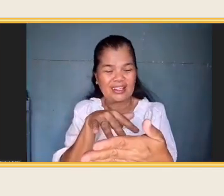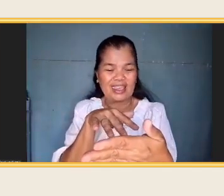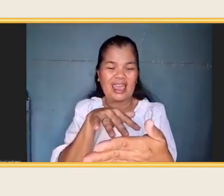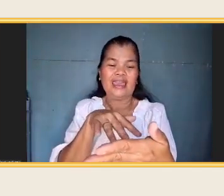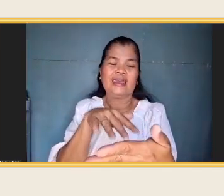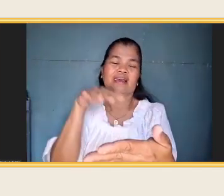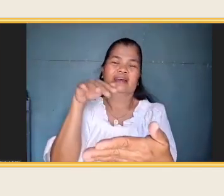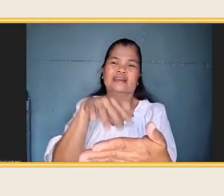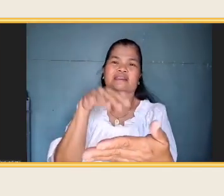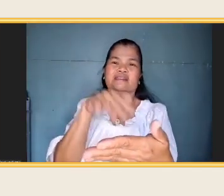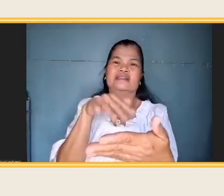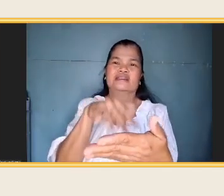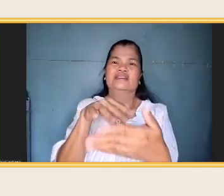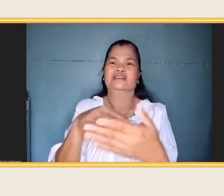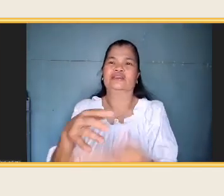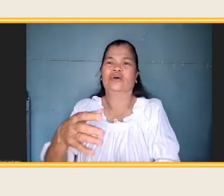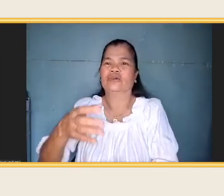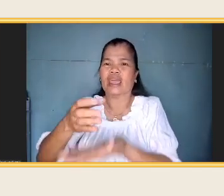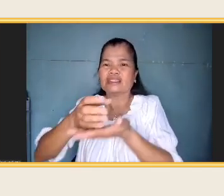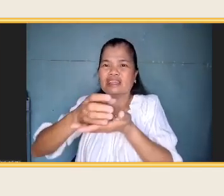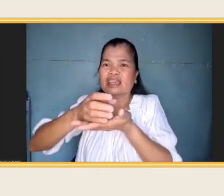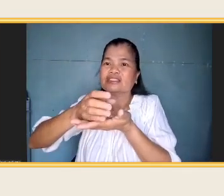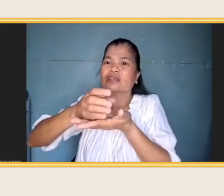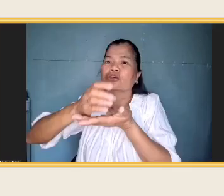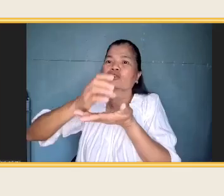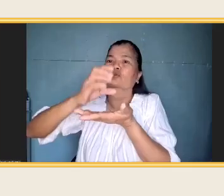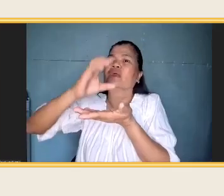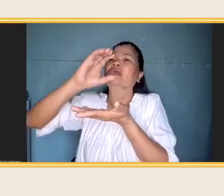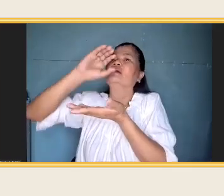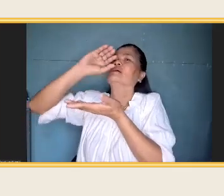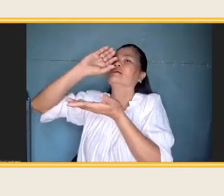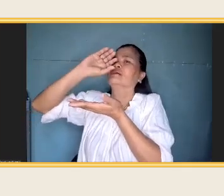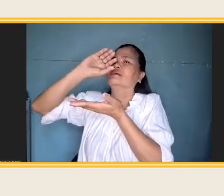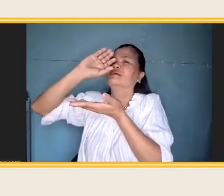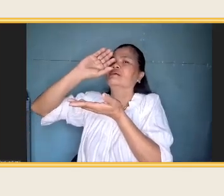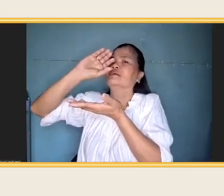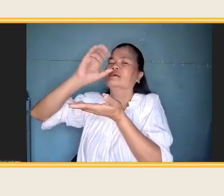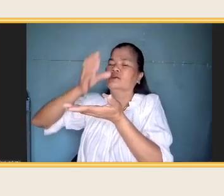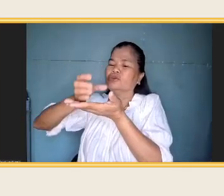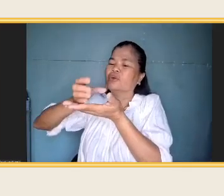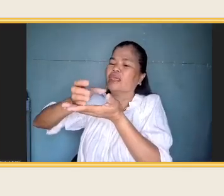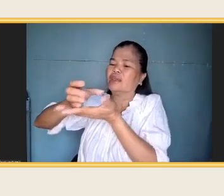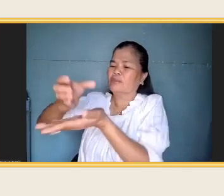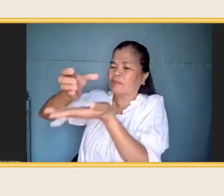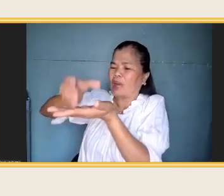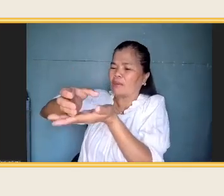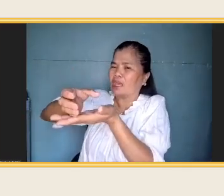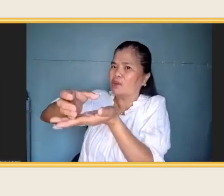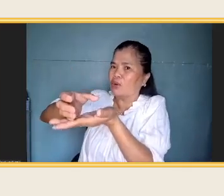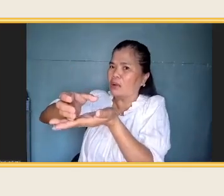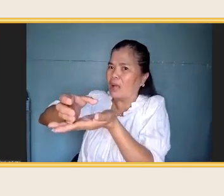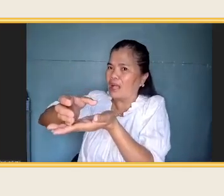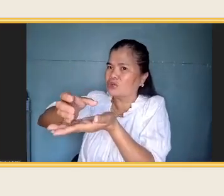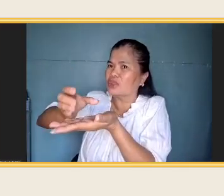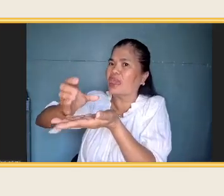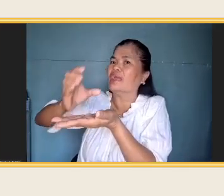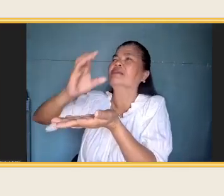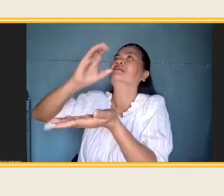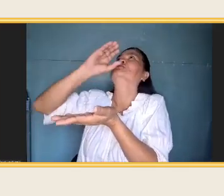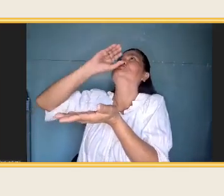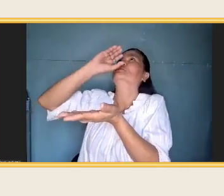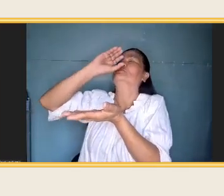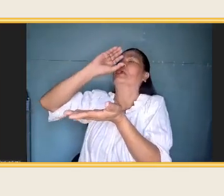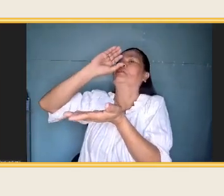yon. Okay? So, next is drink. Drink. Para may kinuha kang baso